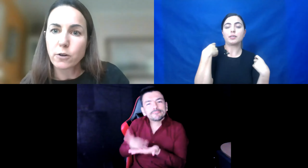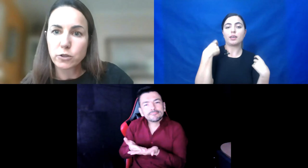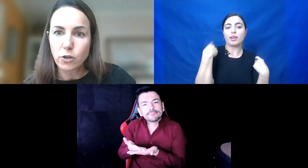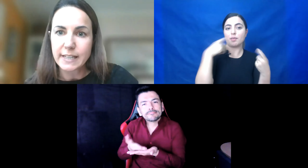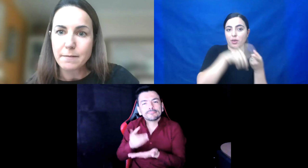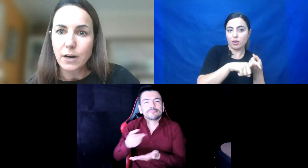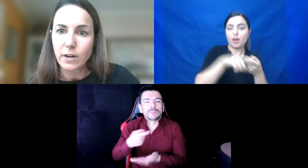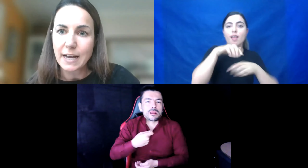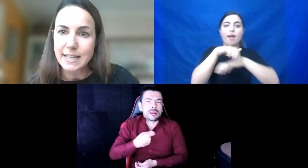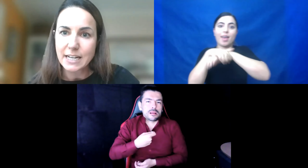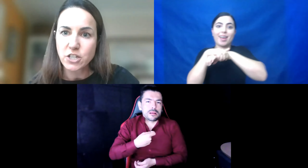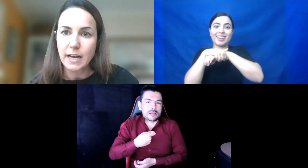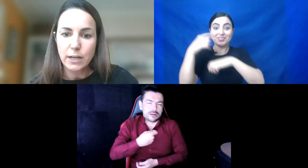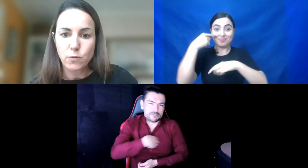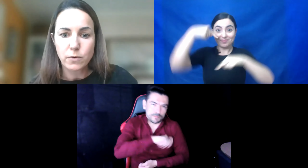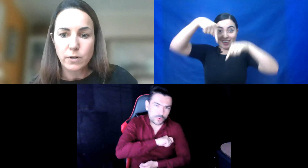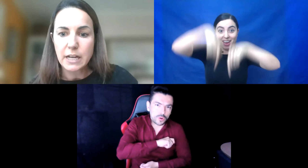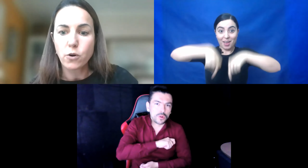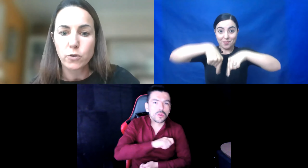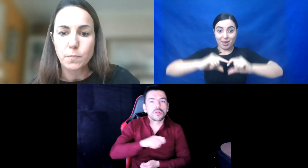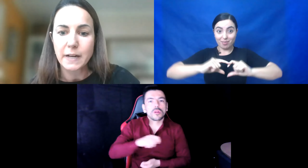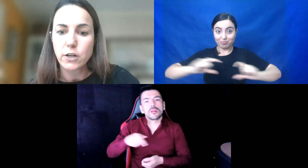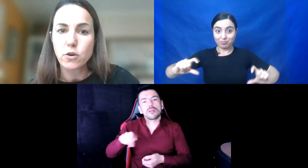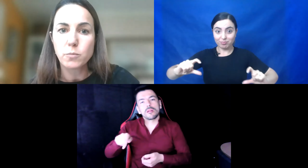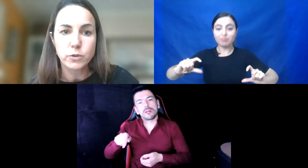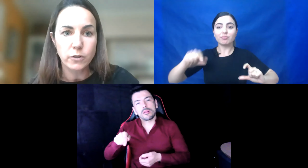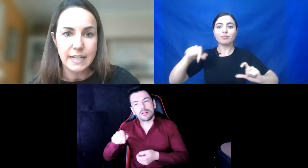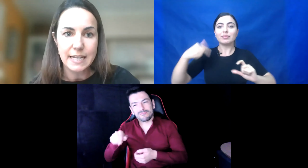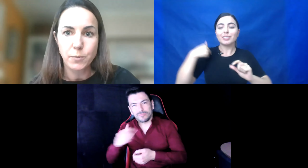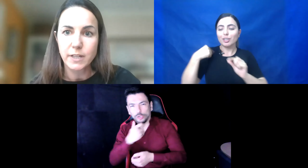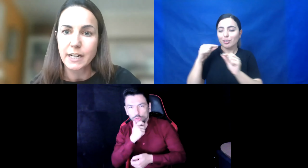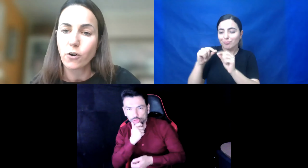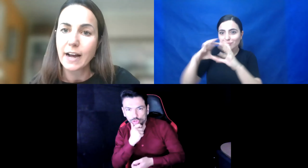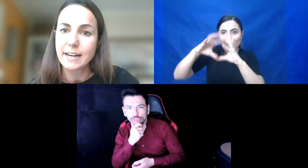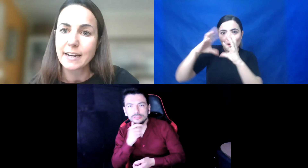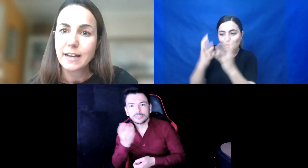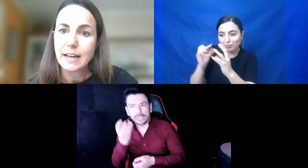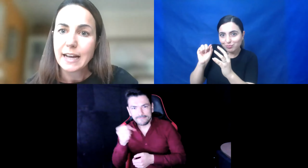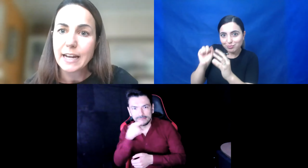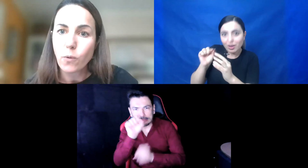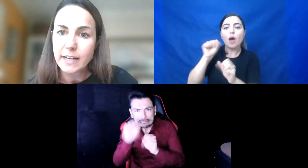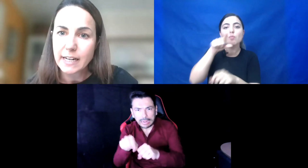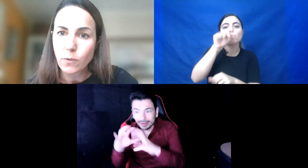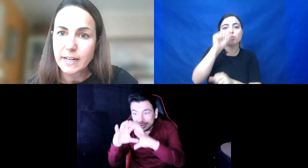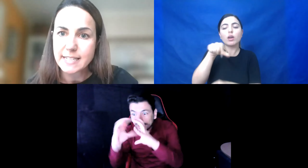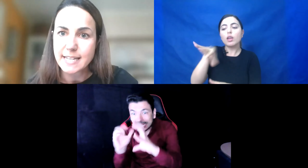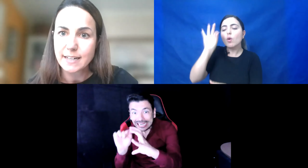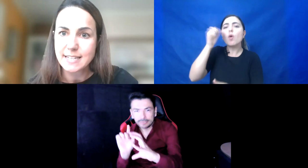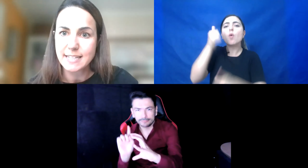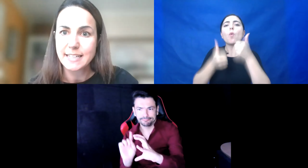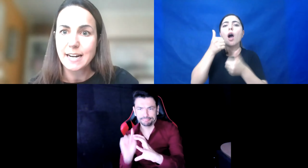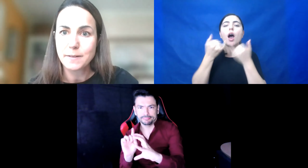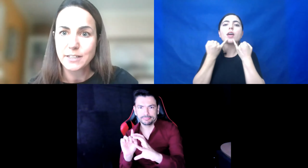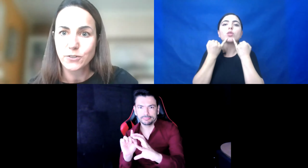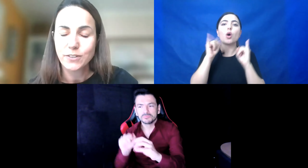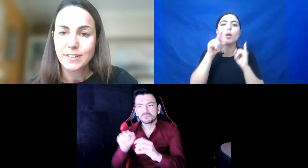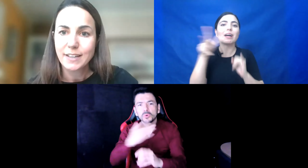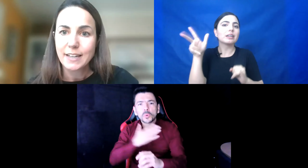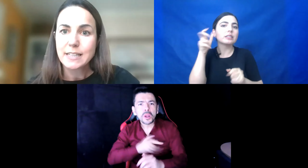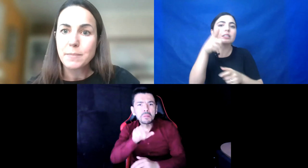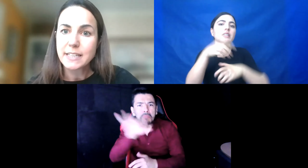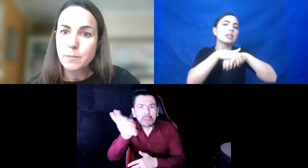panel de control de abajo a la derecha, hay un icono de un pequeño mundo y ahí pueden escoger el lenguaje en el cual quisieran asistir al